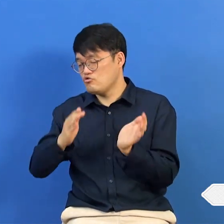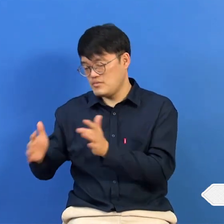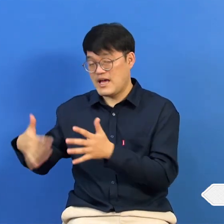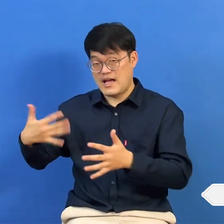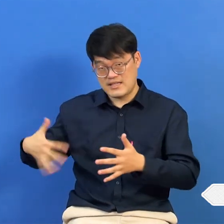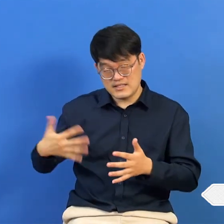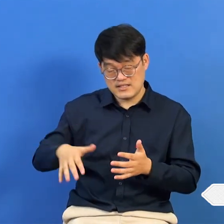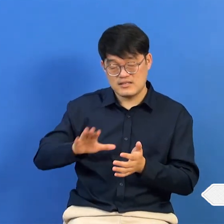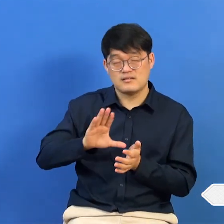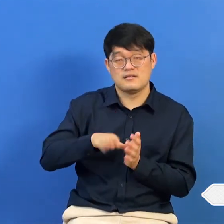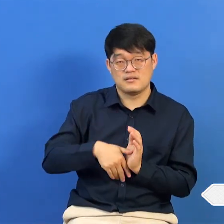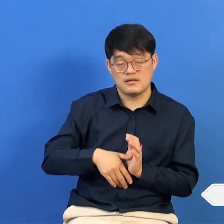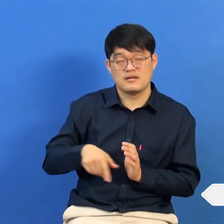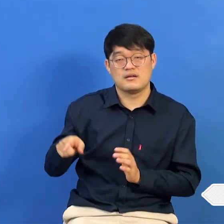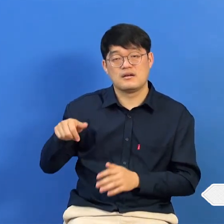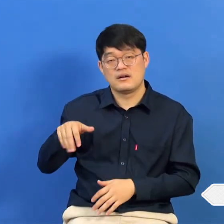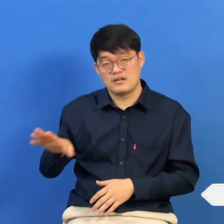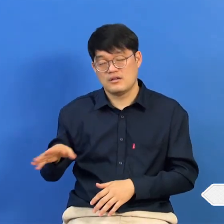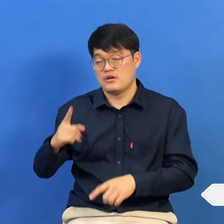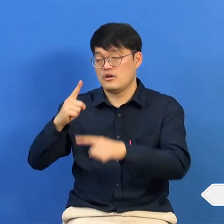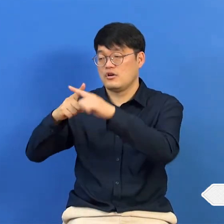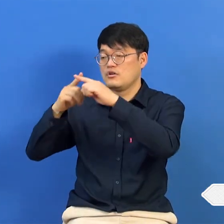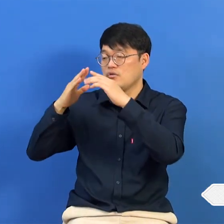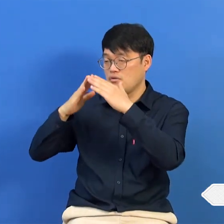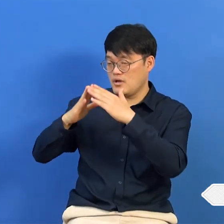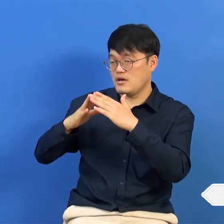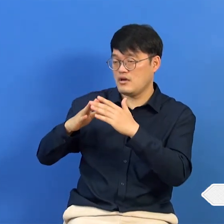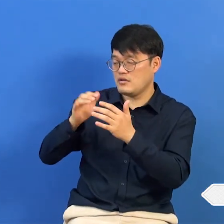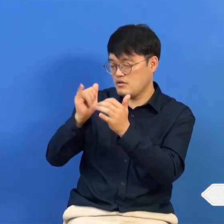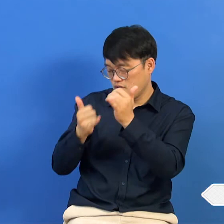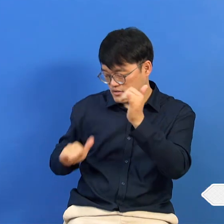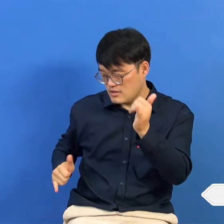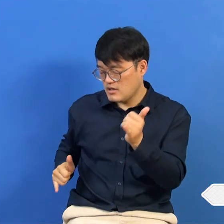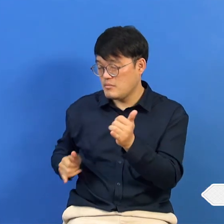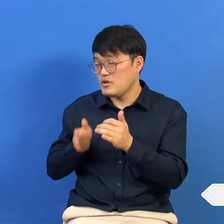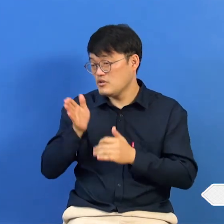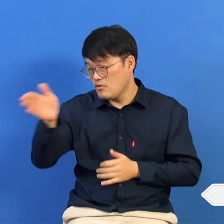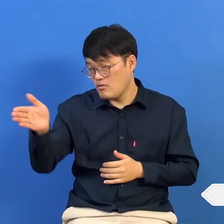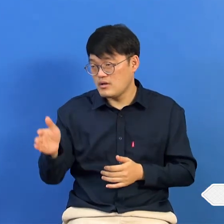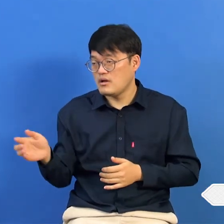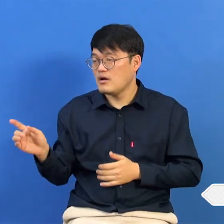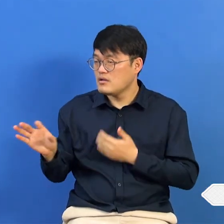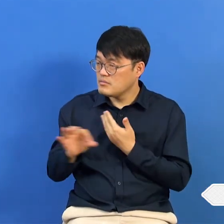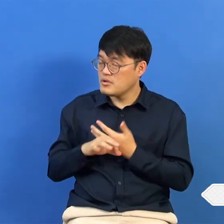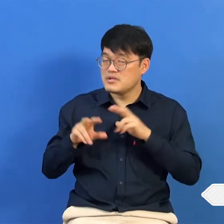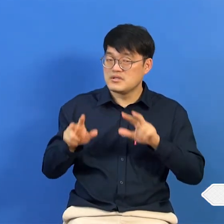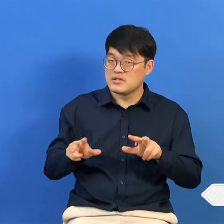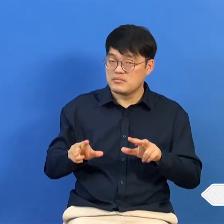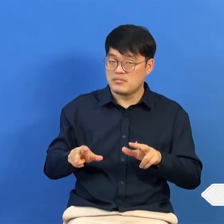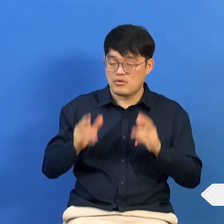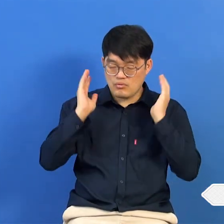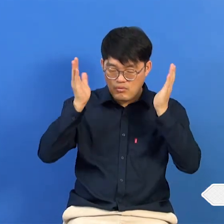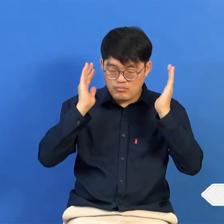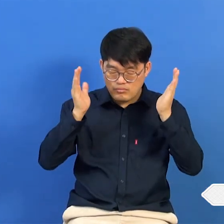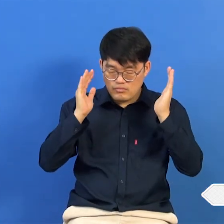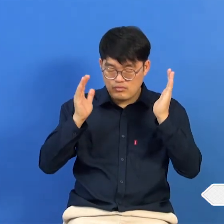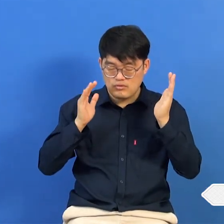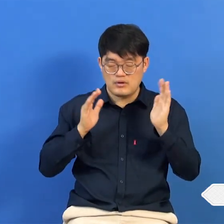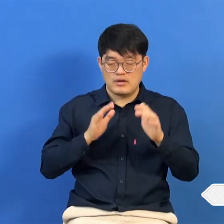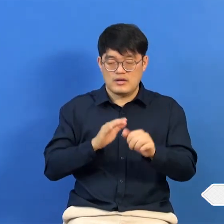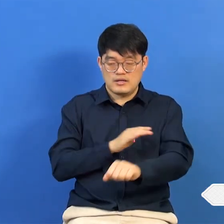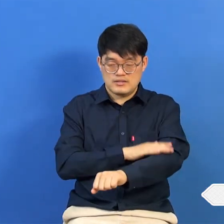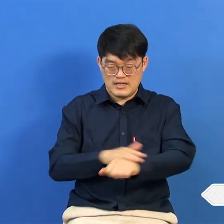유학 가서 그냥 교회사 전공한다고 끄떡대었으면 어떻게 됐을까? 공부도 제대로 마치지 못하고